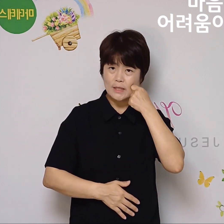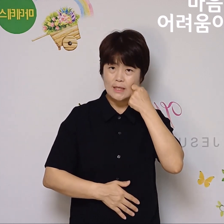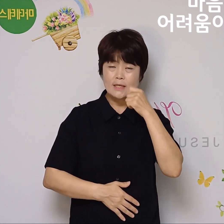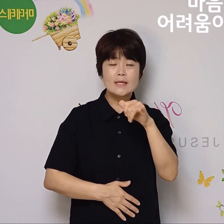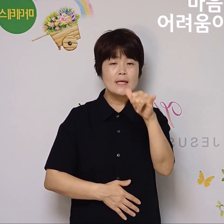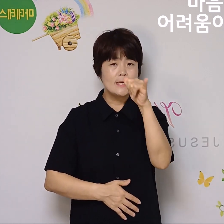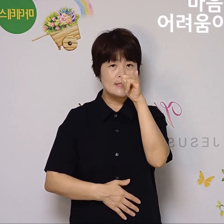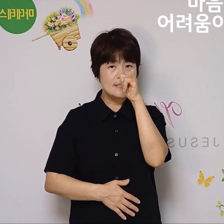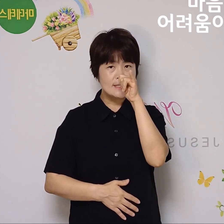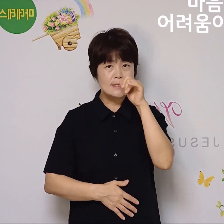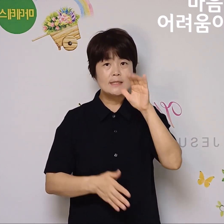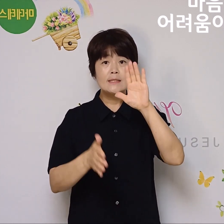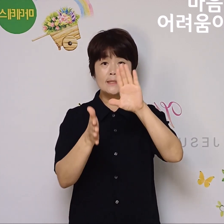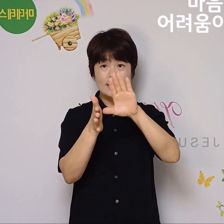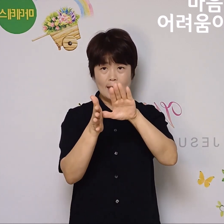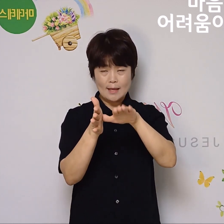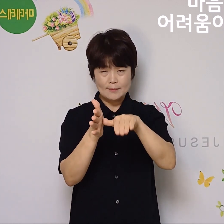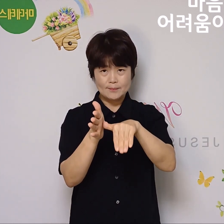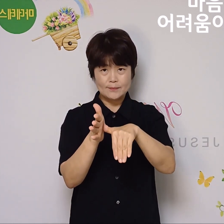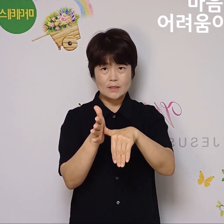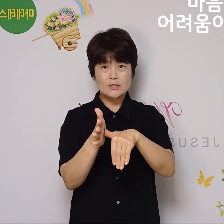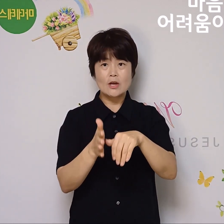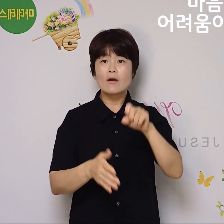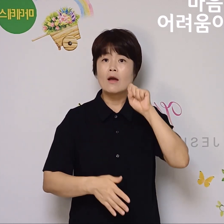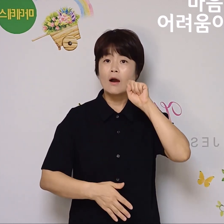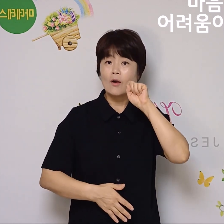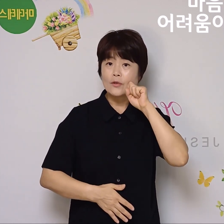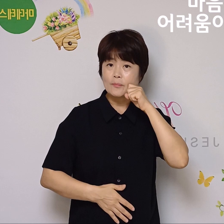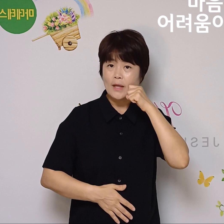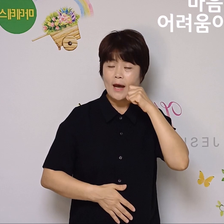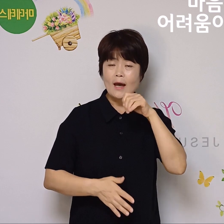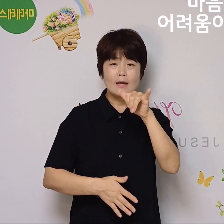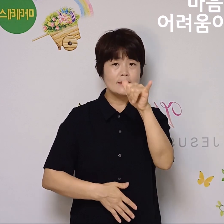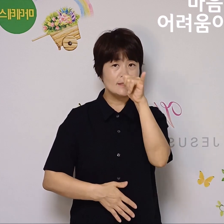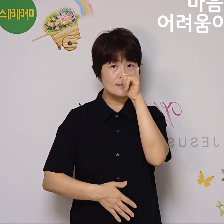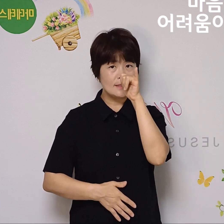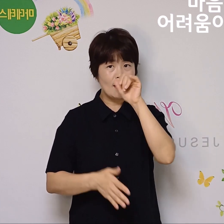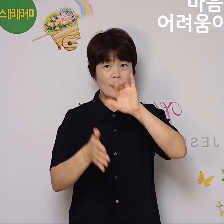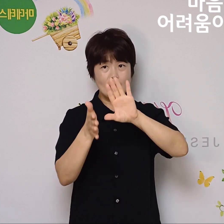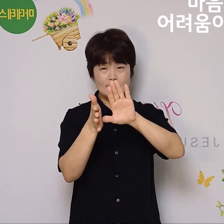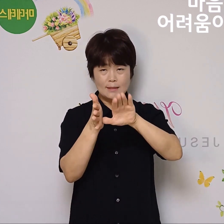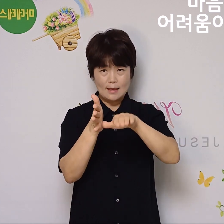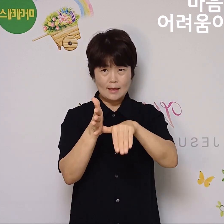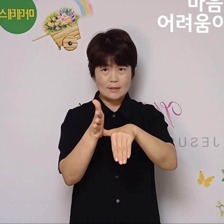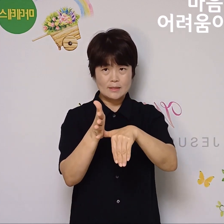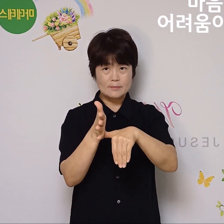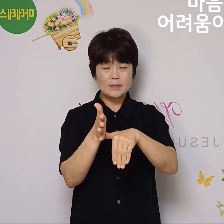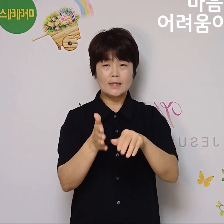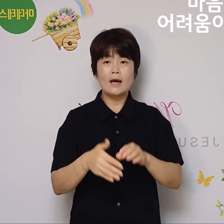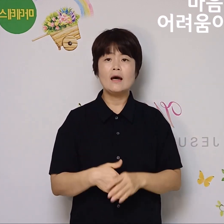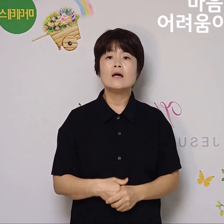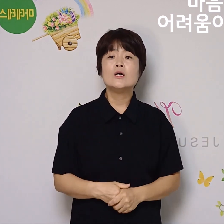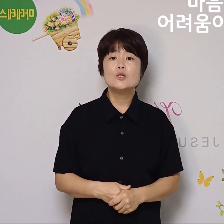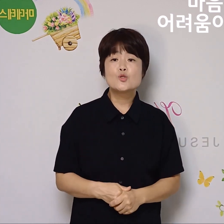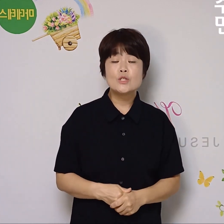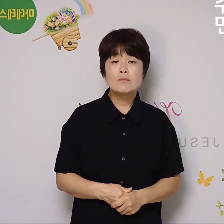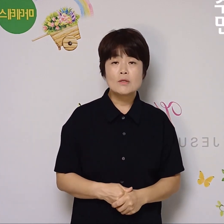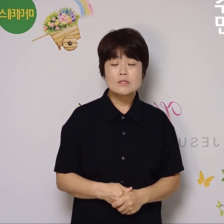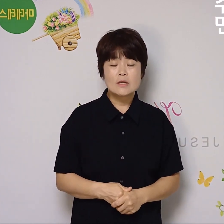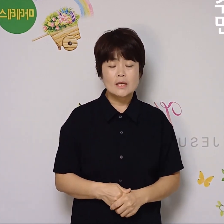어려움이 있을 때, 그렇죠? 어렵다, 있다, 때입니다. 주님 먼저 내게